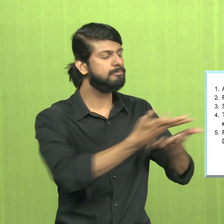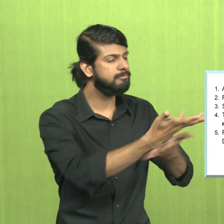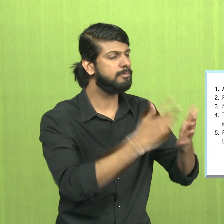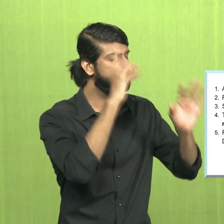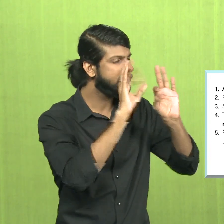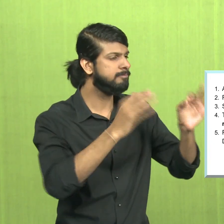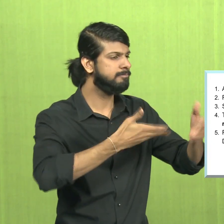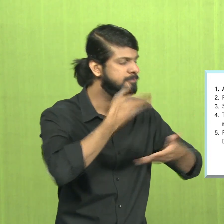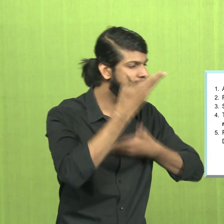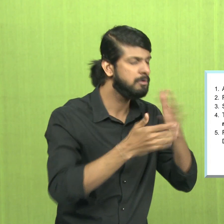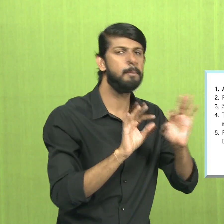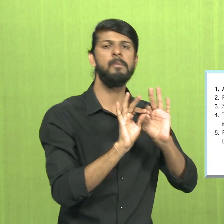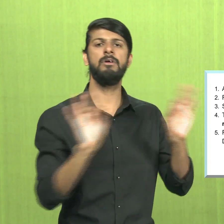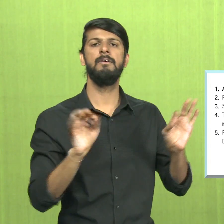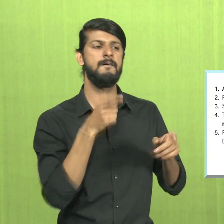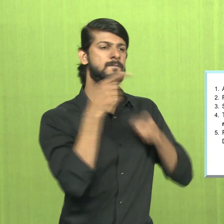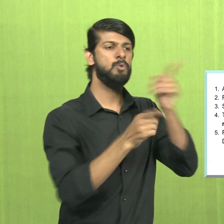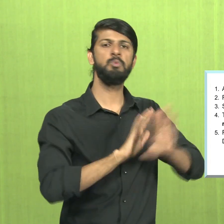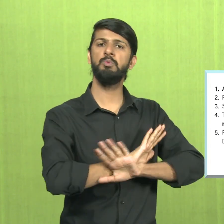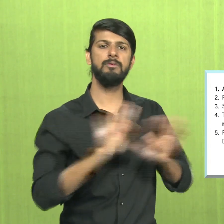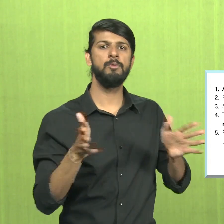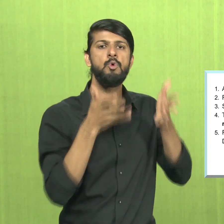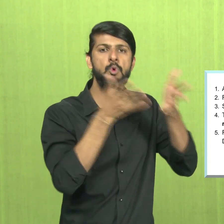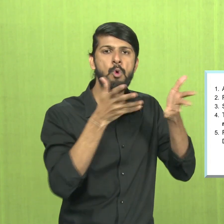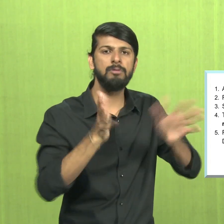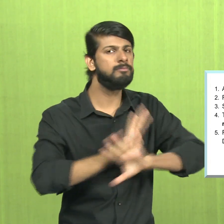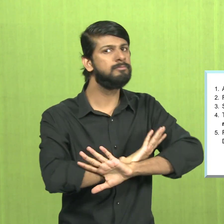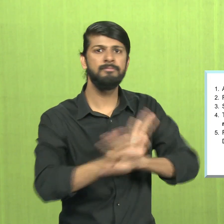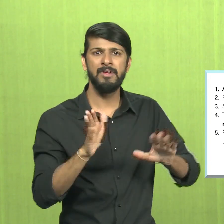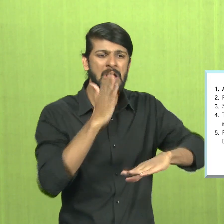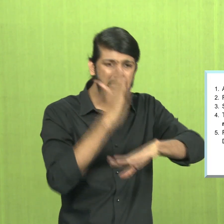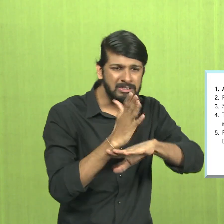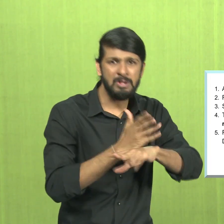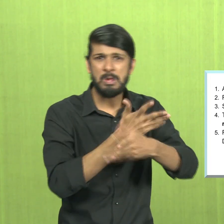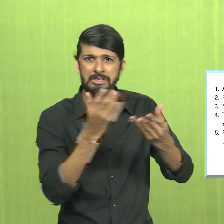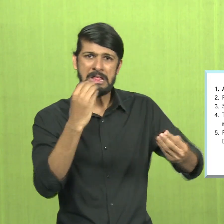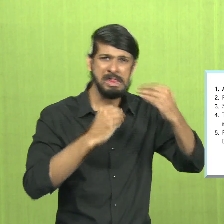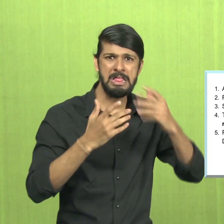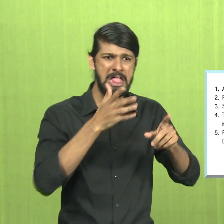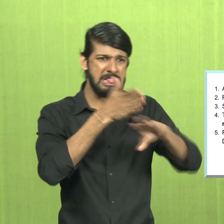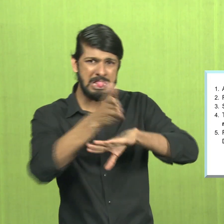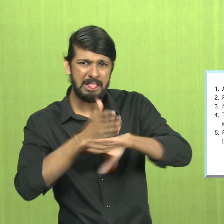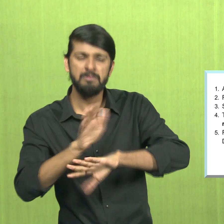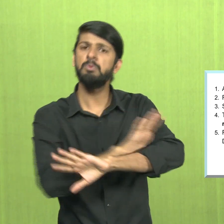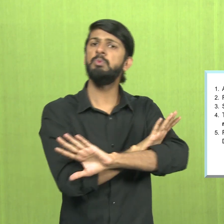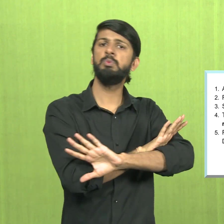एनकाउंटर पेन टू एनिमल्स व्हो बिलीव इन non-violence को प्ले करो